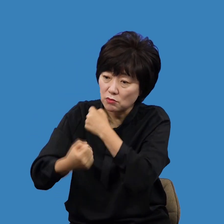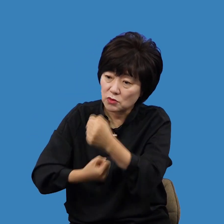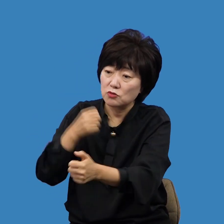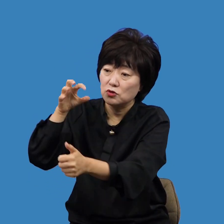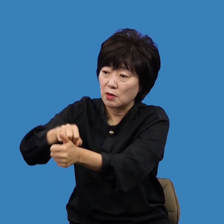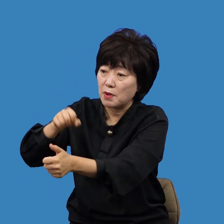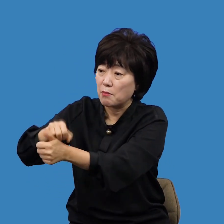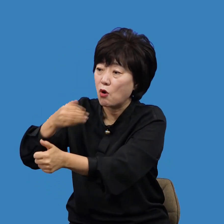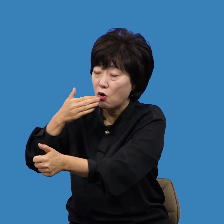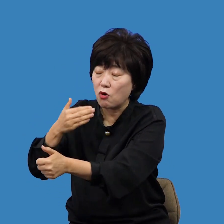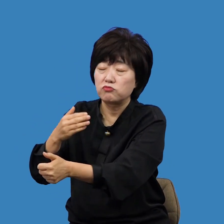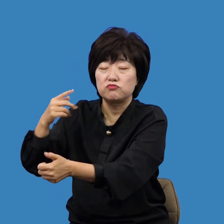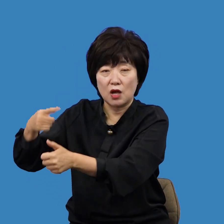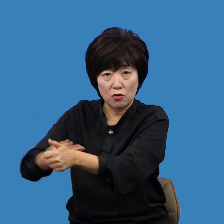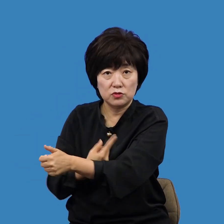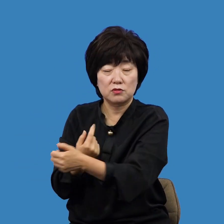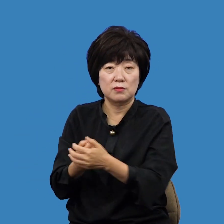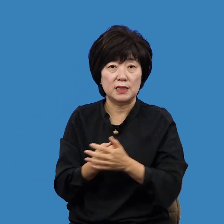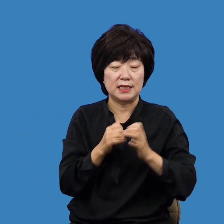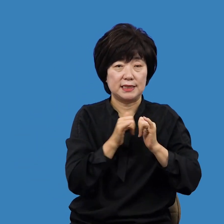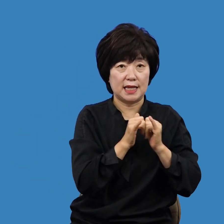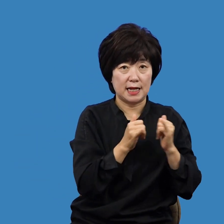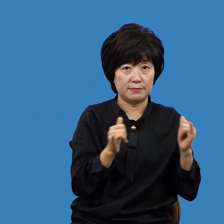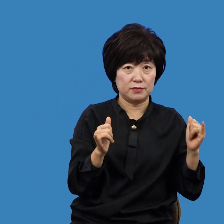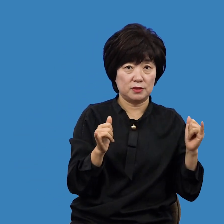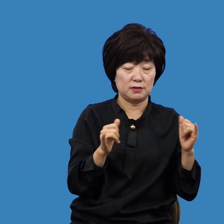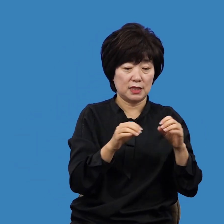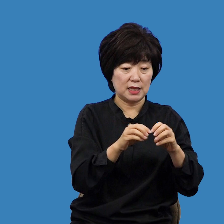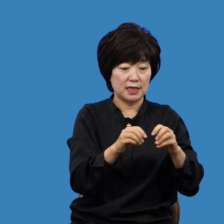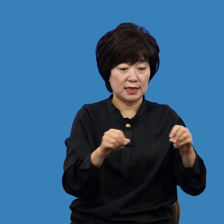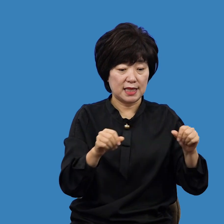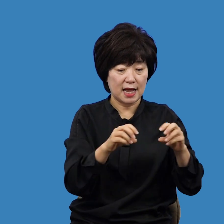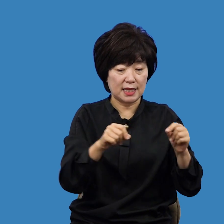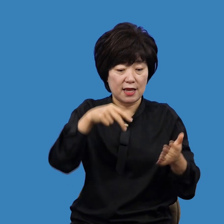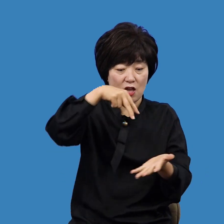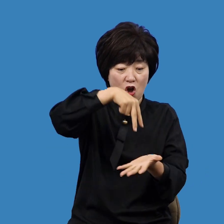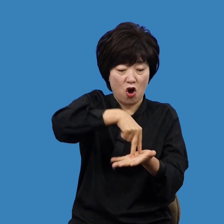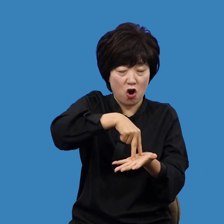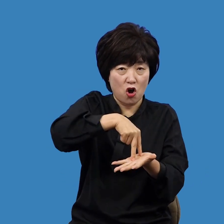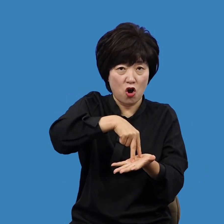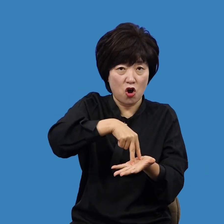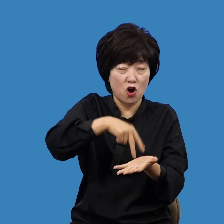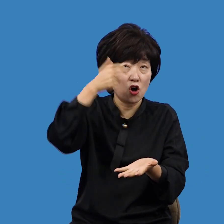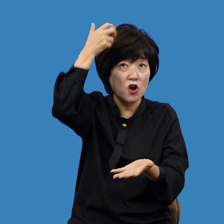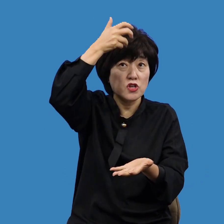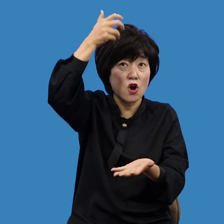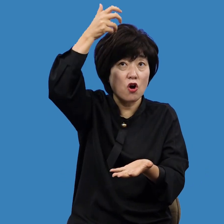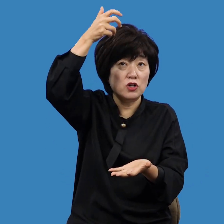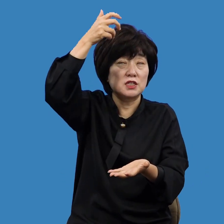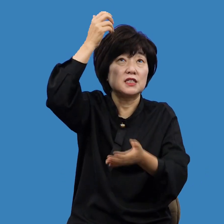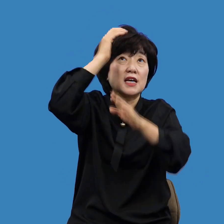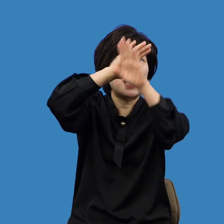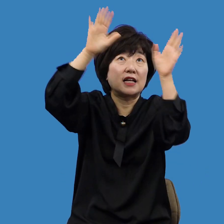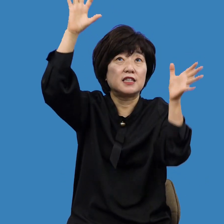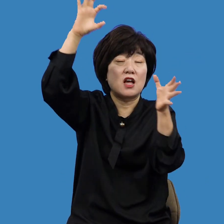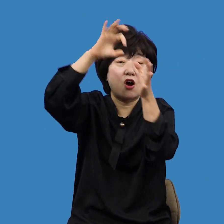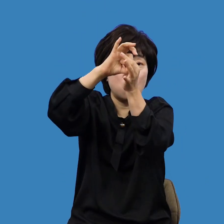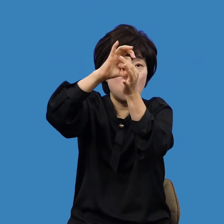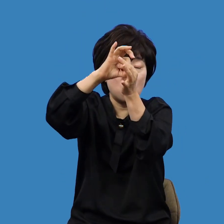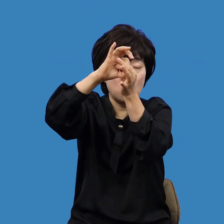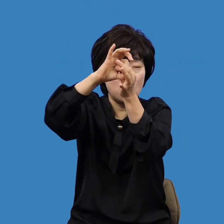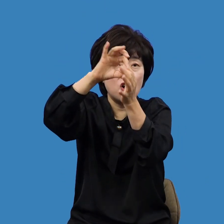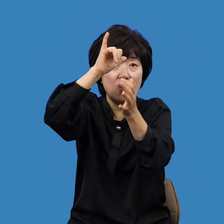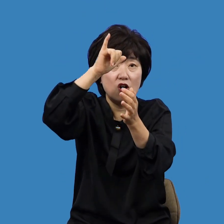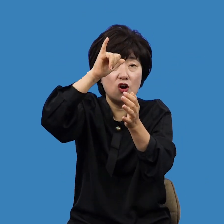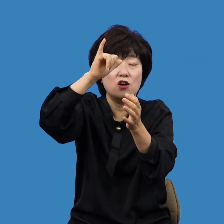얘기하는 것이고, 사람은 어떤 존재냐면 땅에 발을 디디고 있지만 우리의 영은 하늘에 속한 존재란 말이야. 우리의 발은 땅에